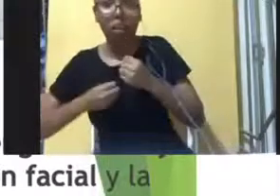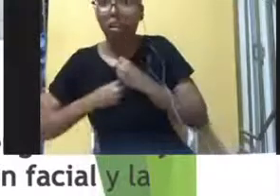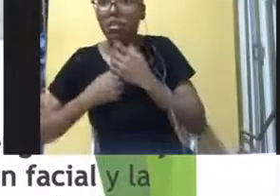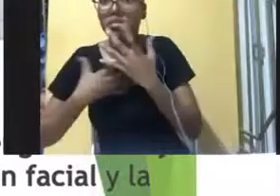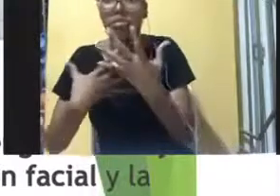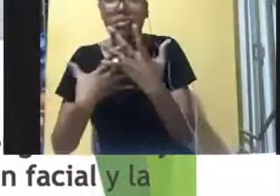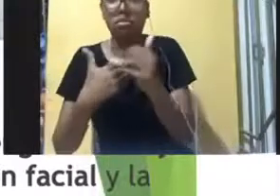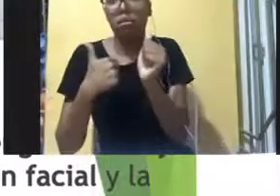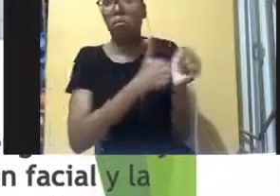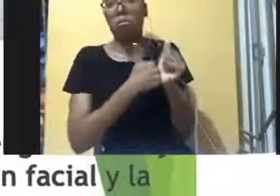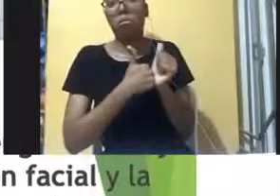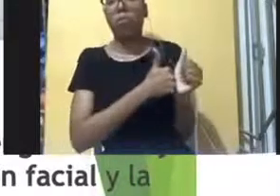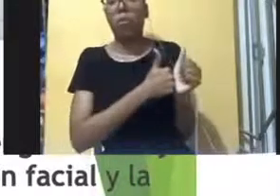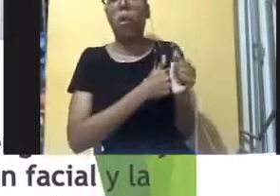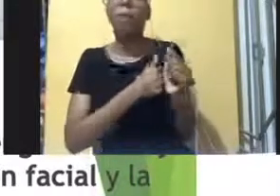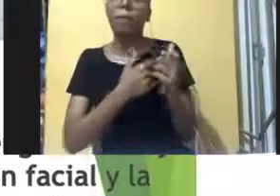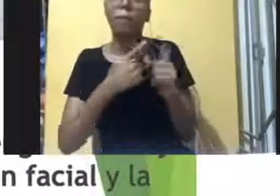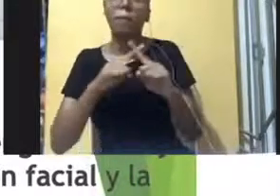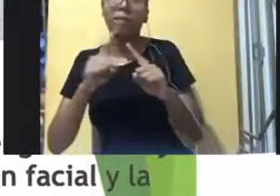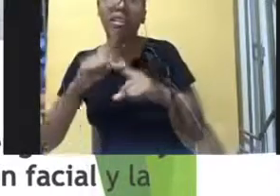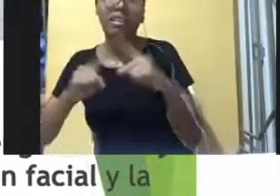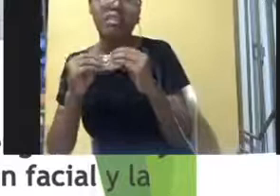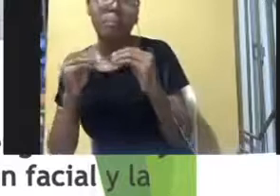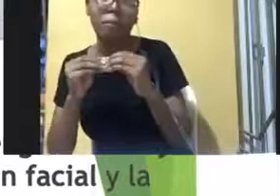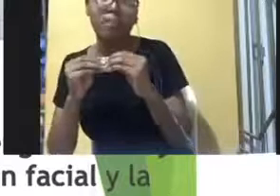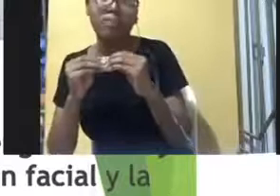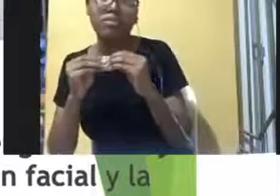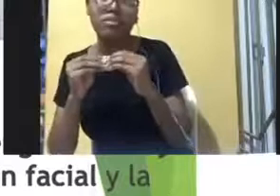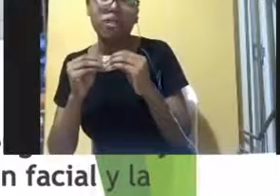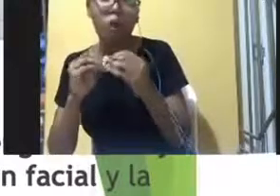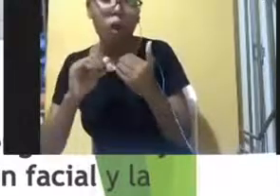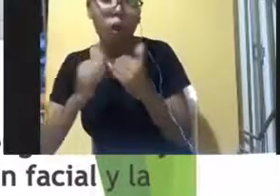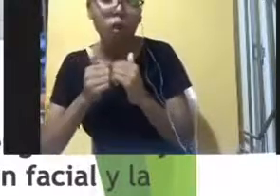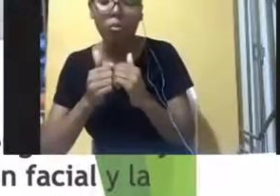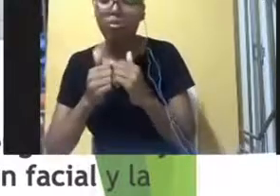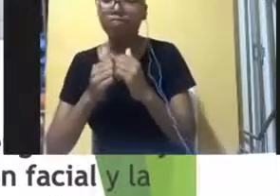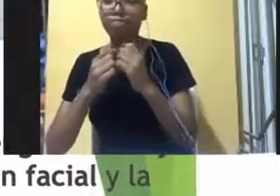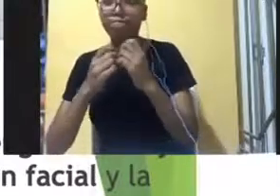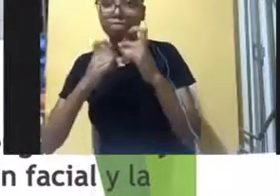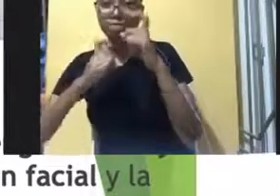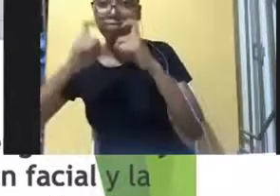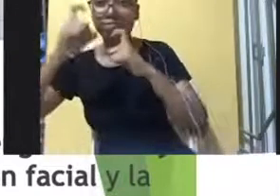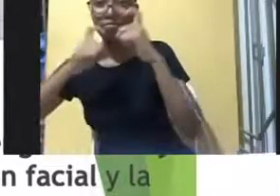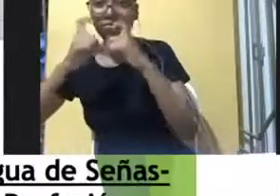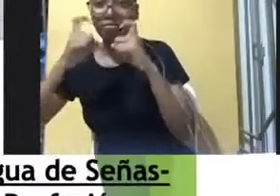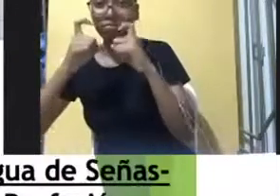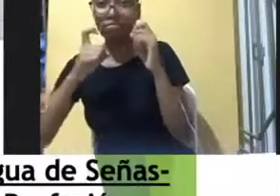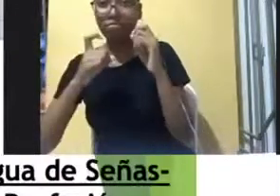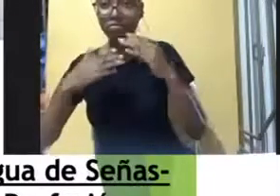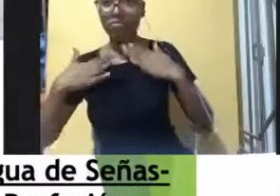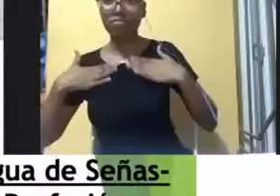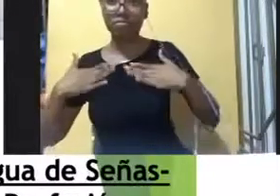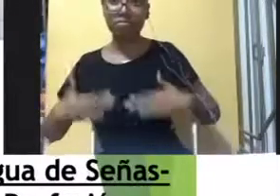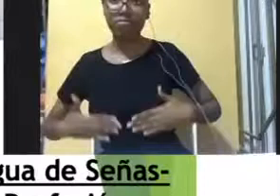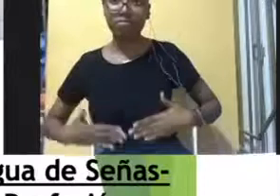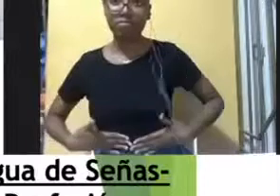más, pero es a través de esos dos componentes, la expresión facial y visual. Ya cuando demos un